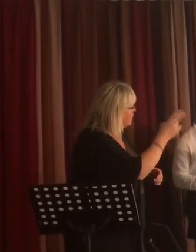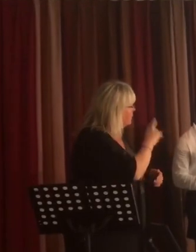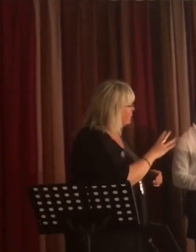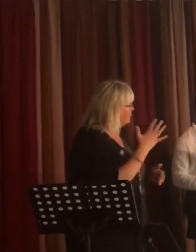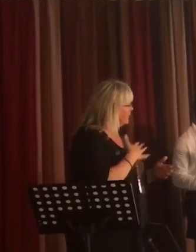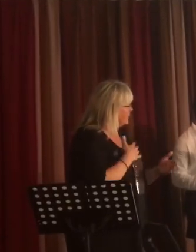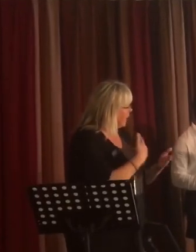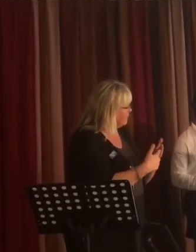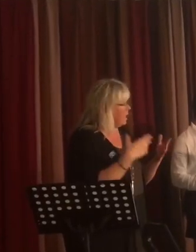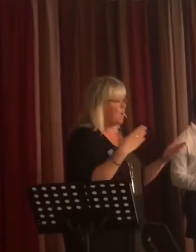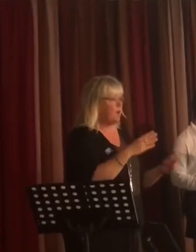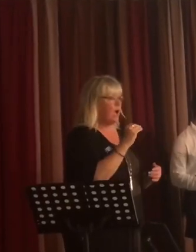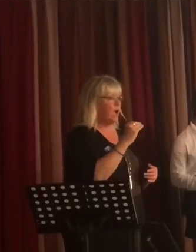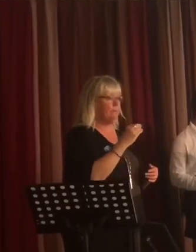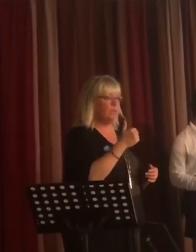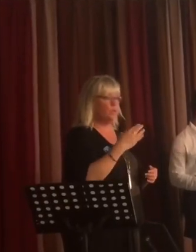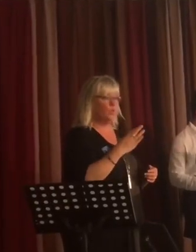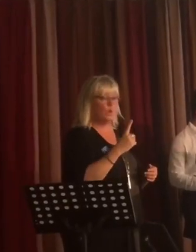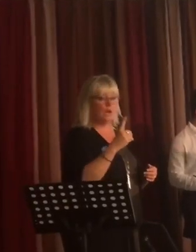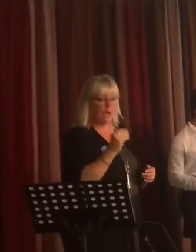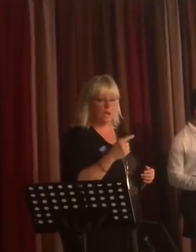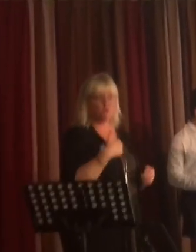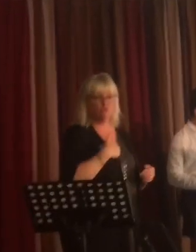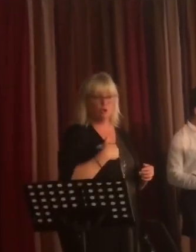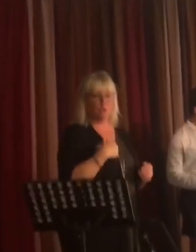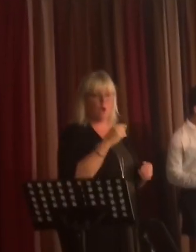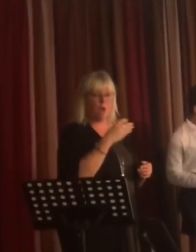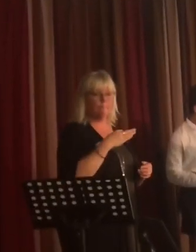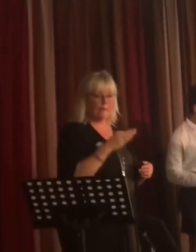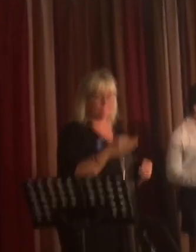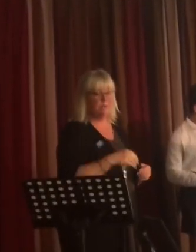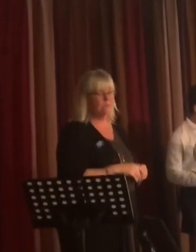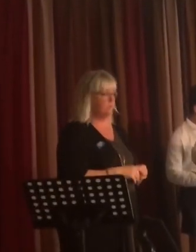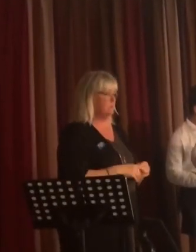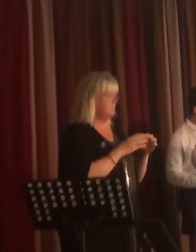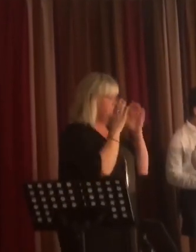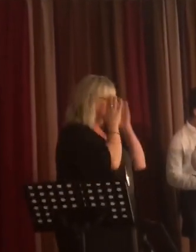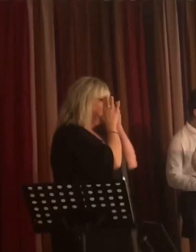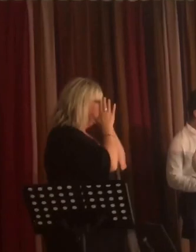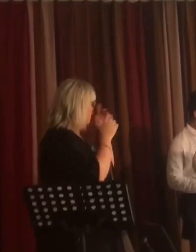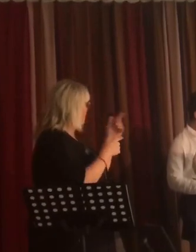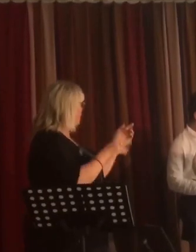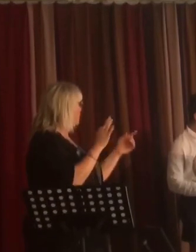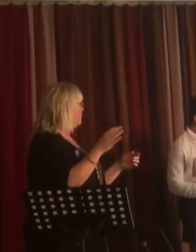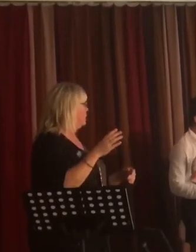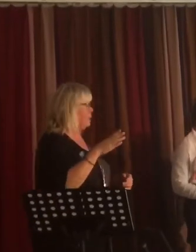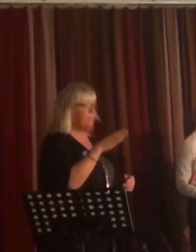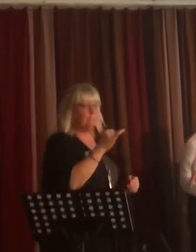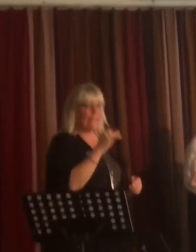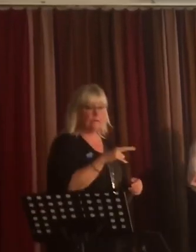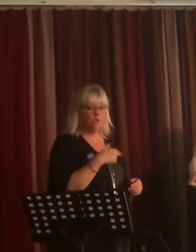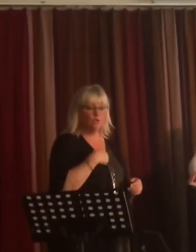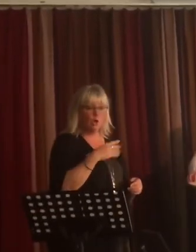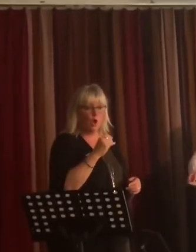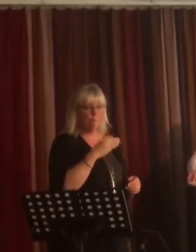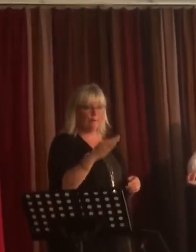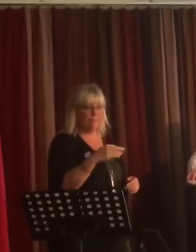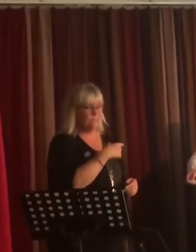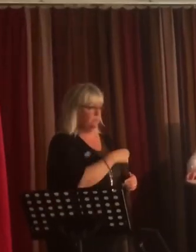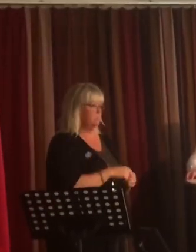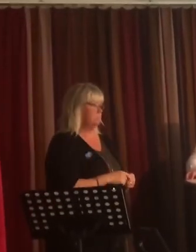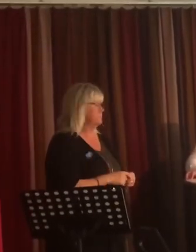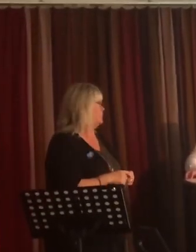Mitt namn är Abdullah och jag går i Al-Prep. Hej, jag heter Ben, jag har gått i Al-Prep.